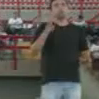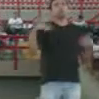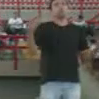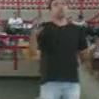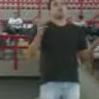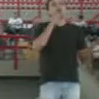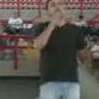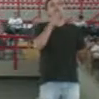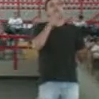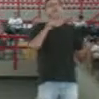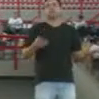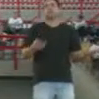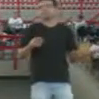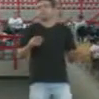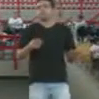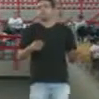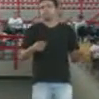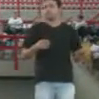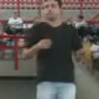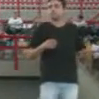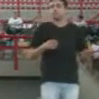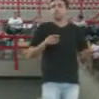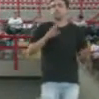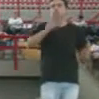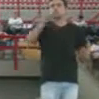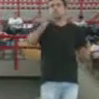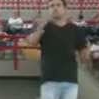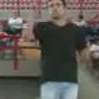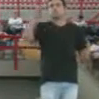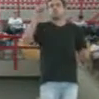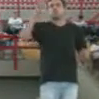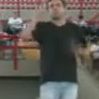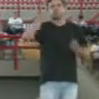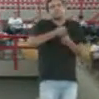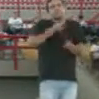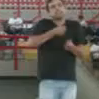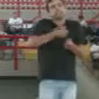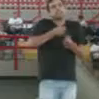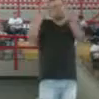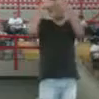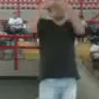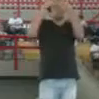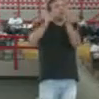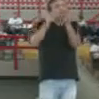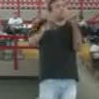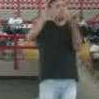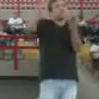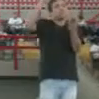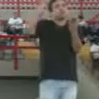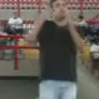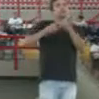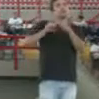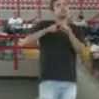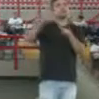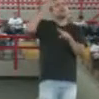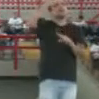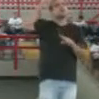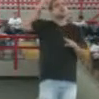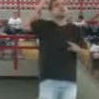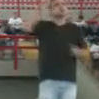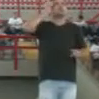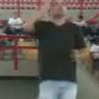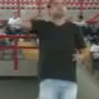qual é? De onde é que vem? Aí você e força a cabeça. Aí da Bíblia. Por que as pessoas não